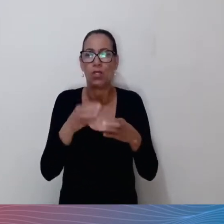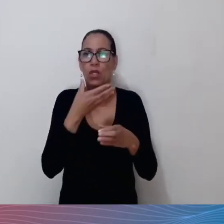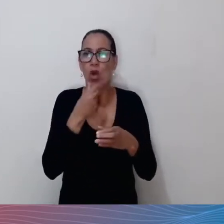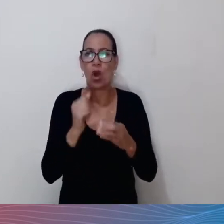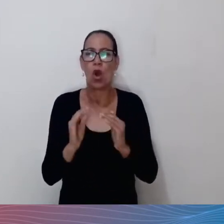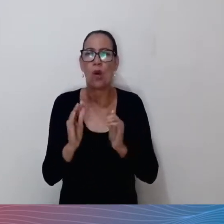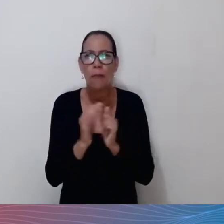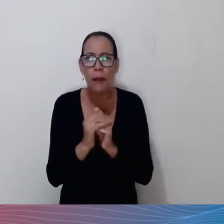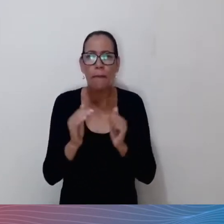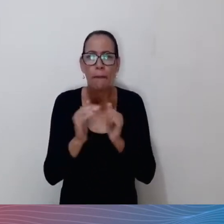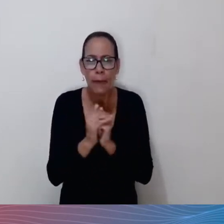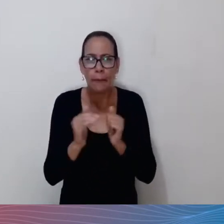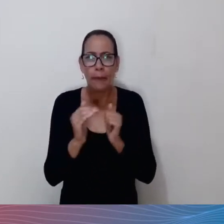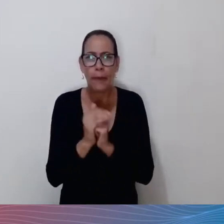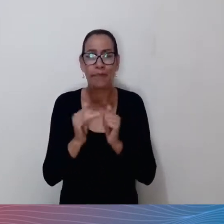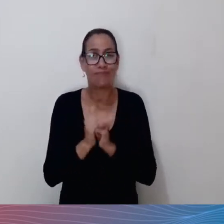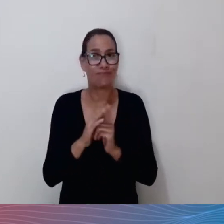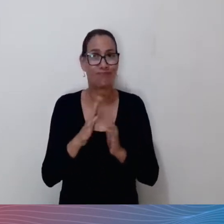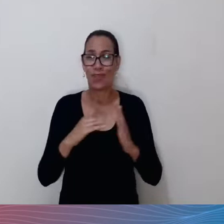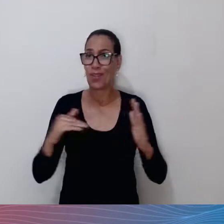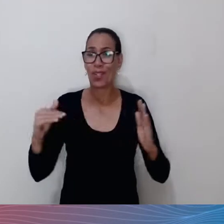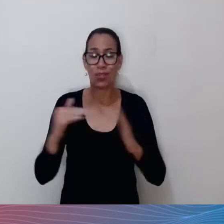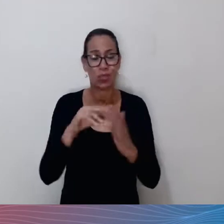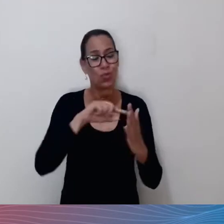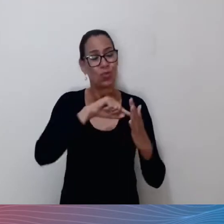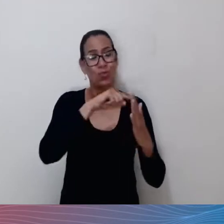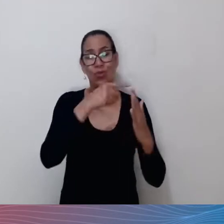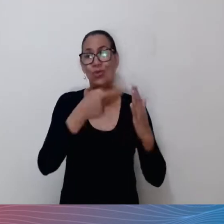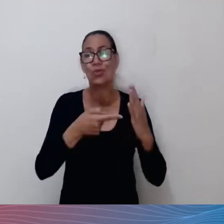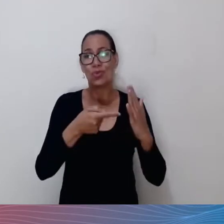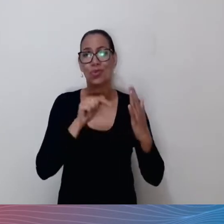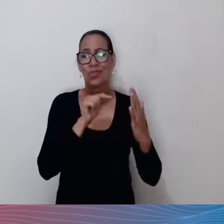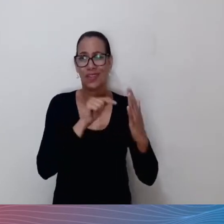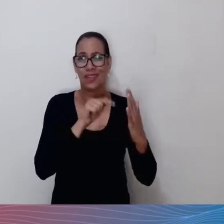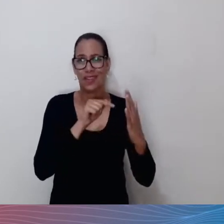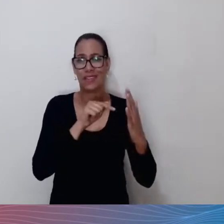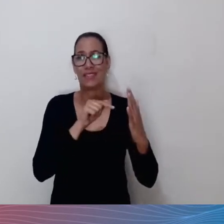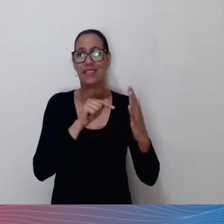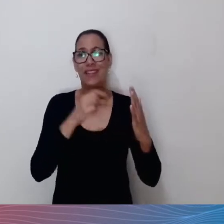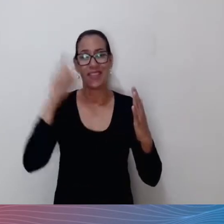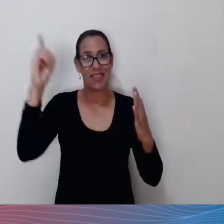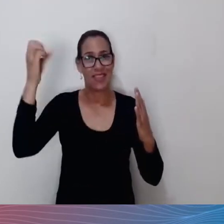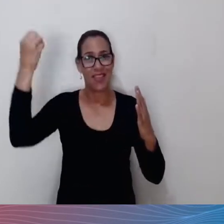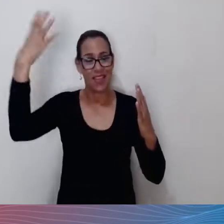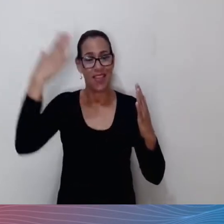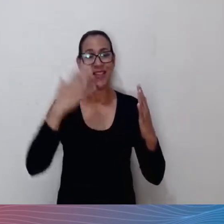são ferramentas que Deus nos deu para fazer o quê?